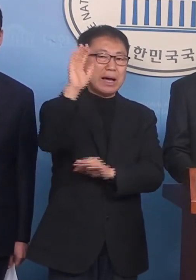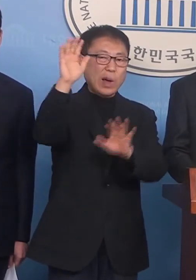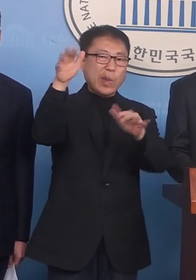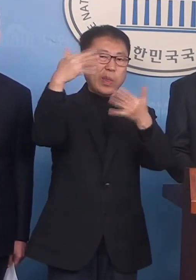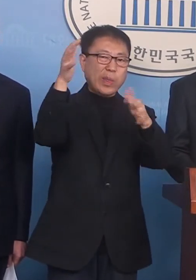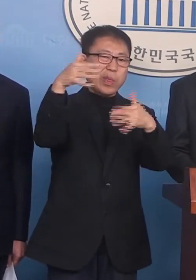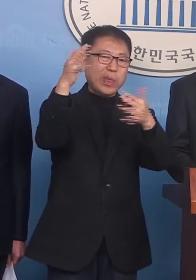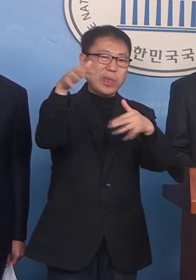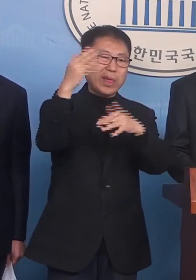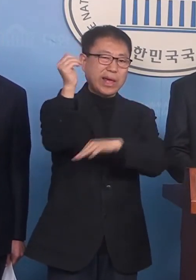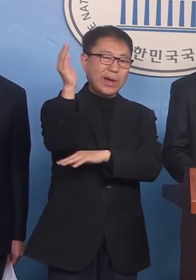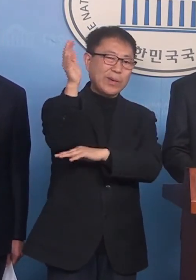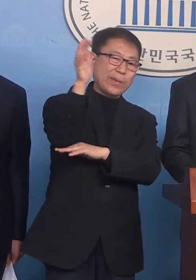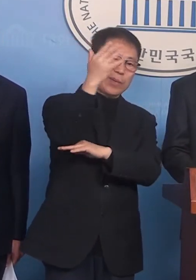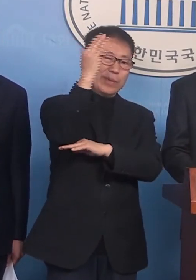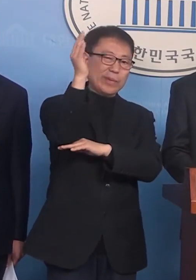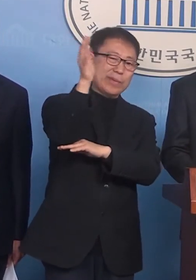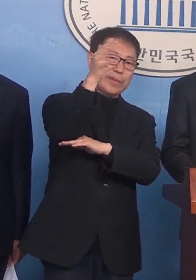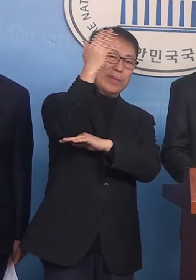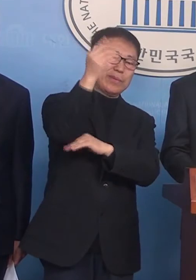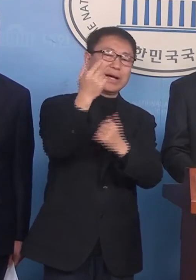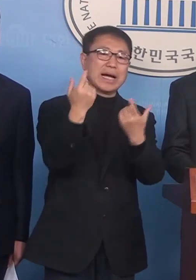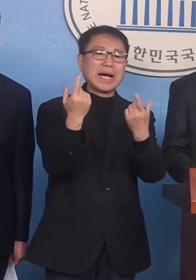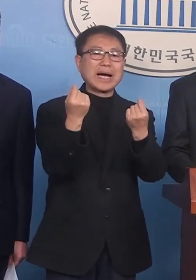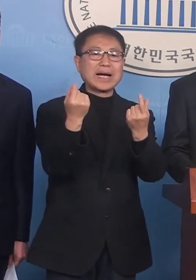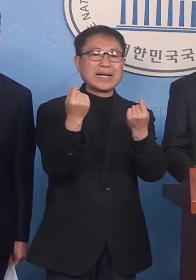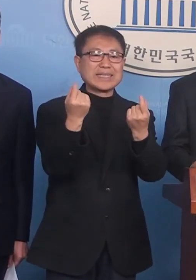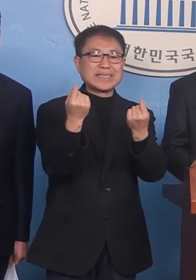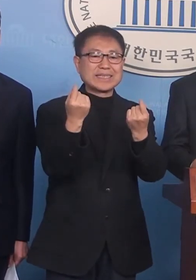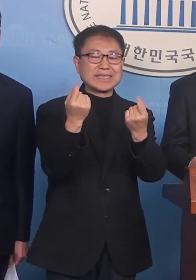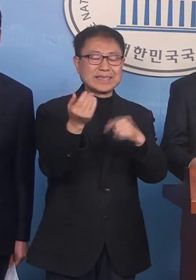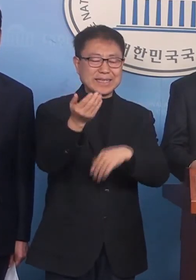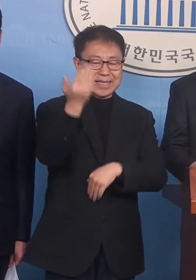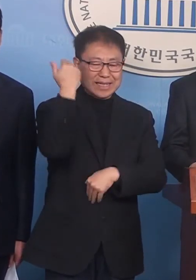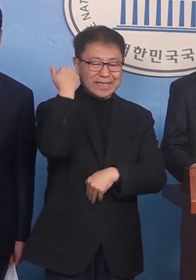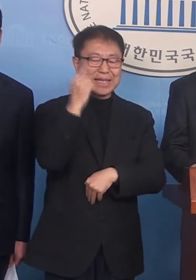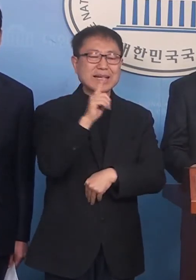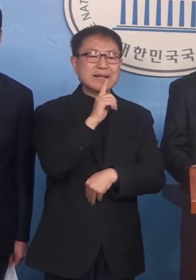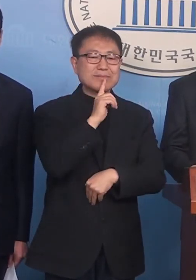바람이 멈추질 않나 하는 옛